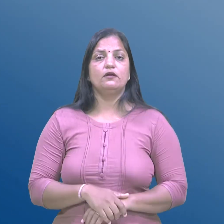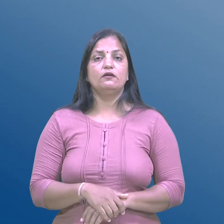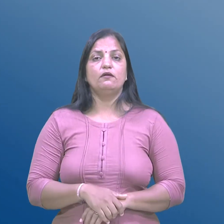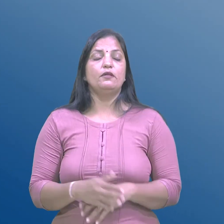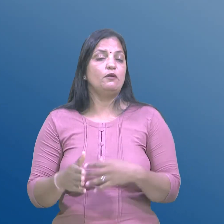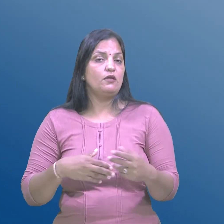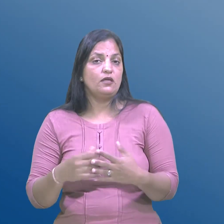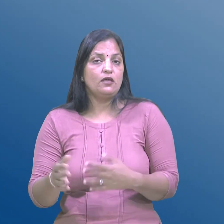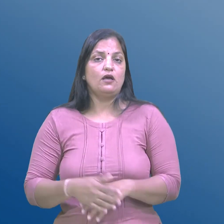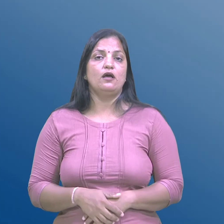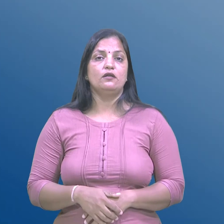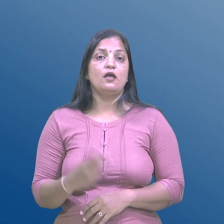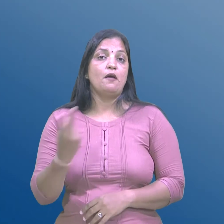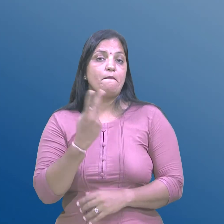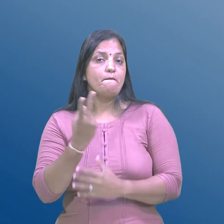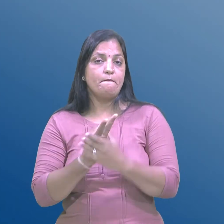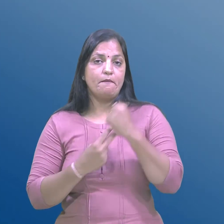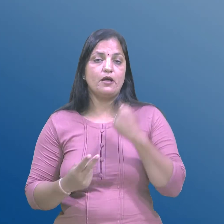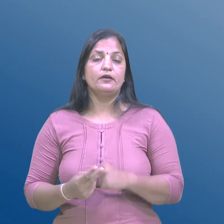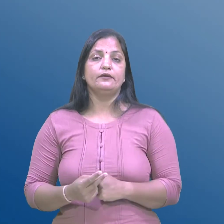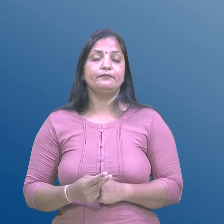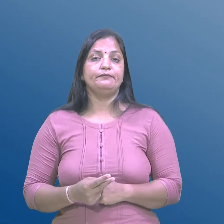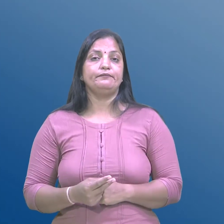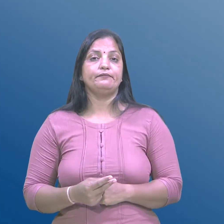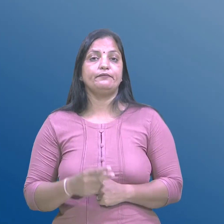અથવા બંને જેવો કેસ હોય તે મુજબ